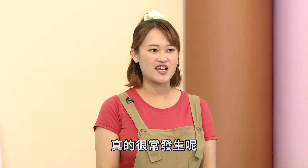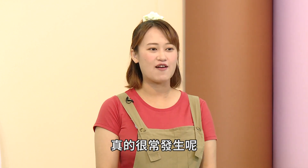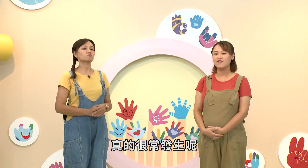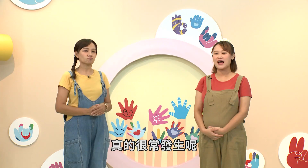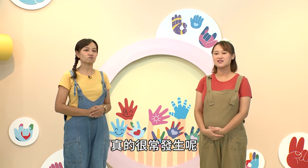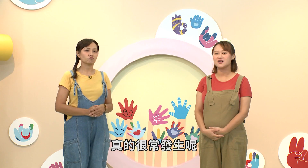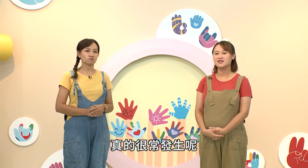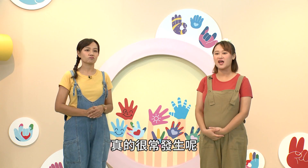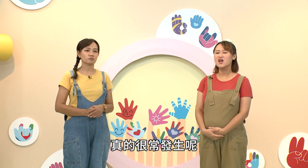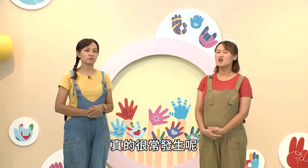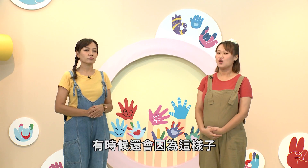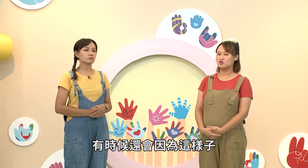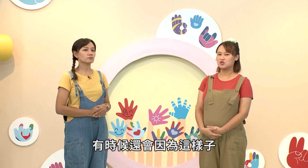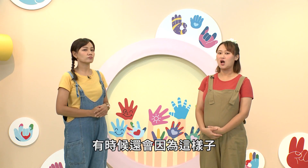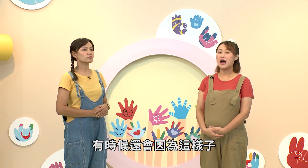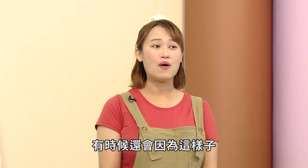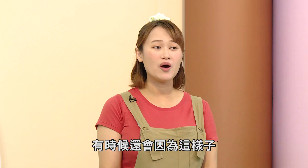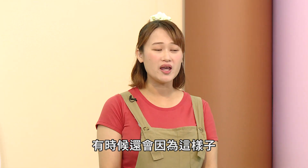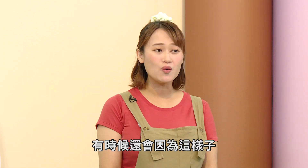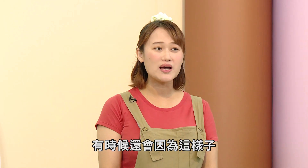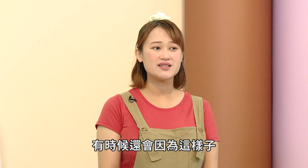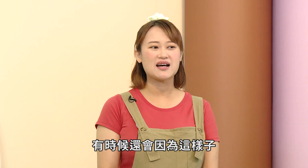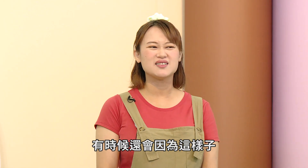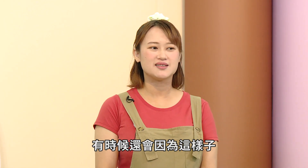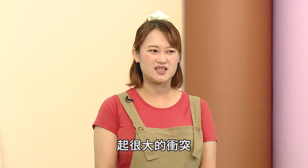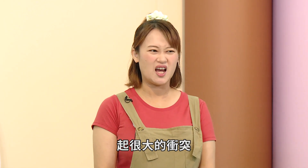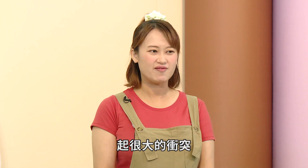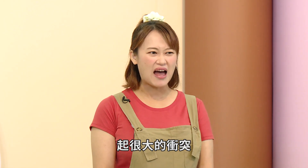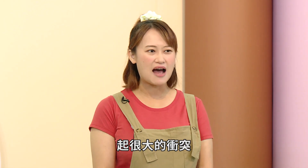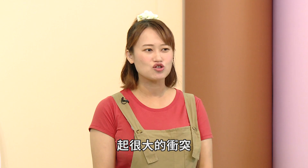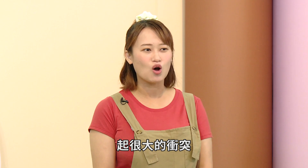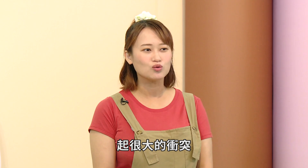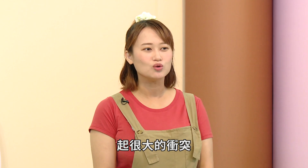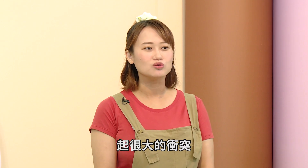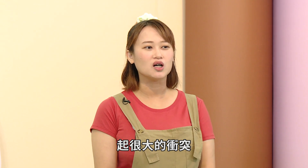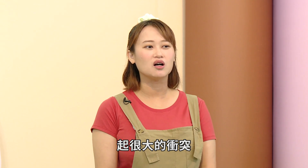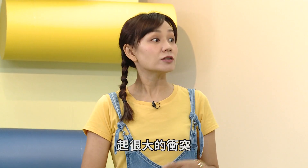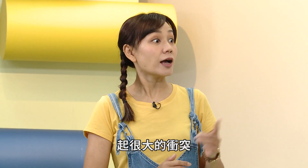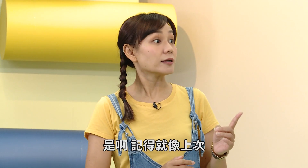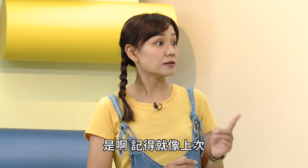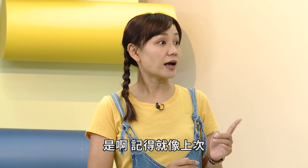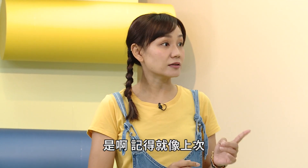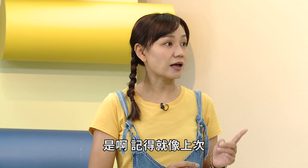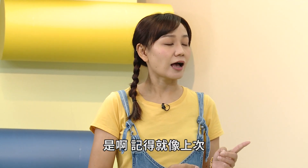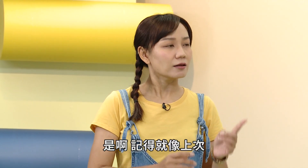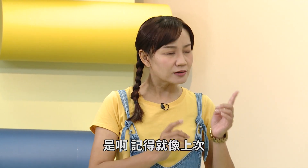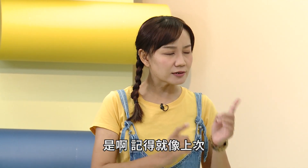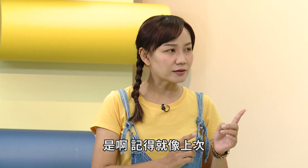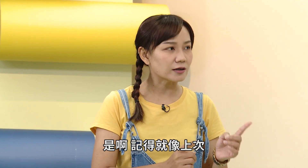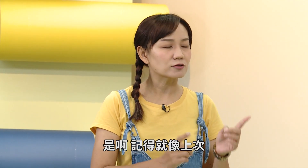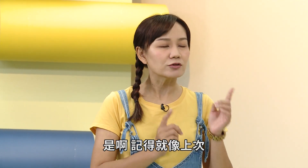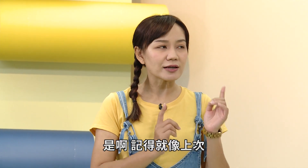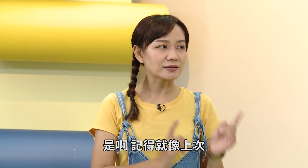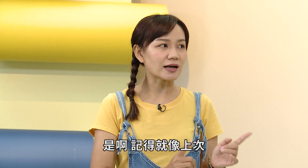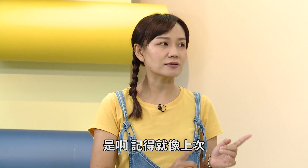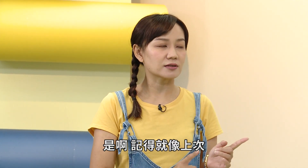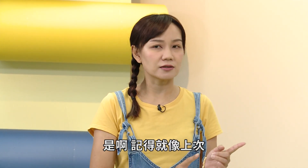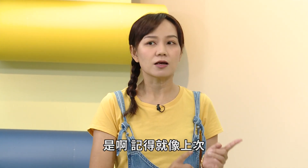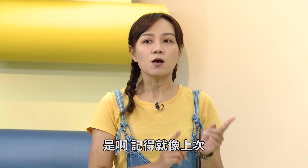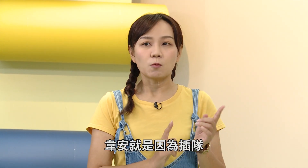发生呢，有时候还会因为这样子起很大的冲突呢。 是啊是啊是啊，记得就像上次维